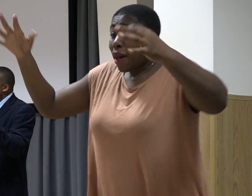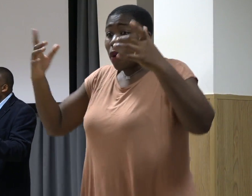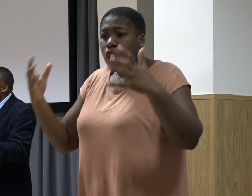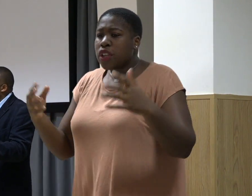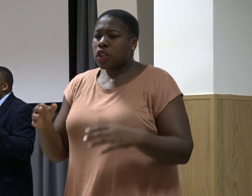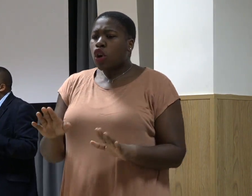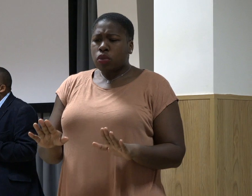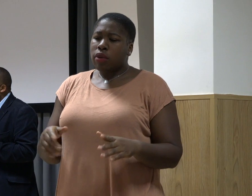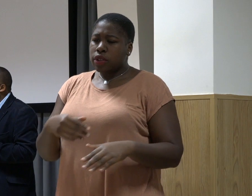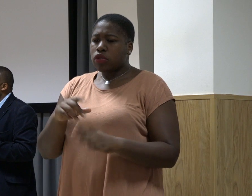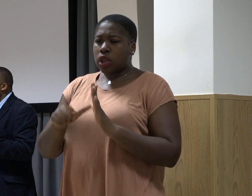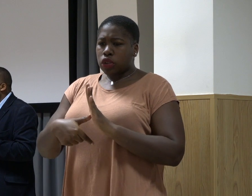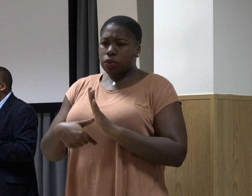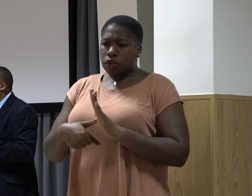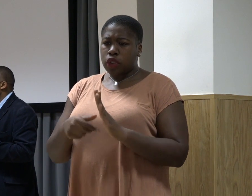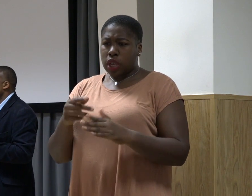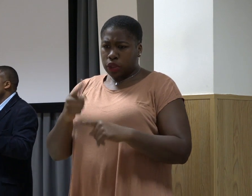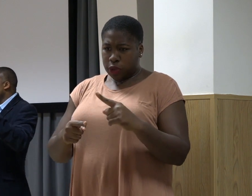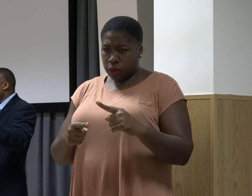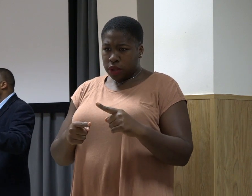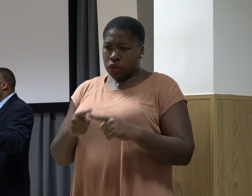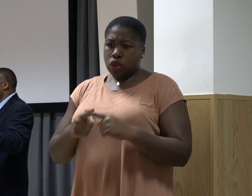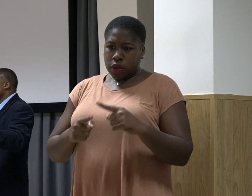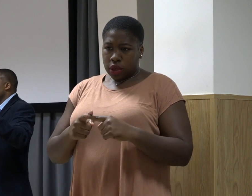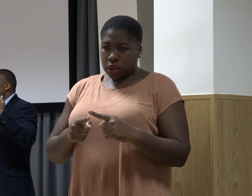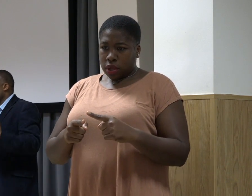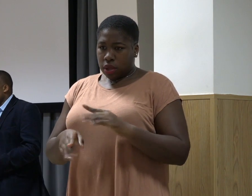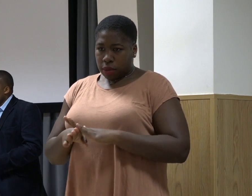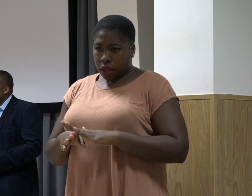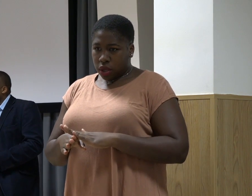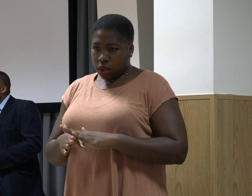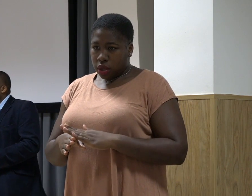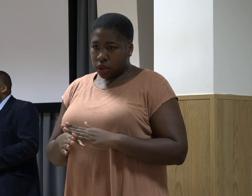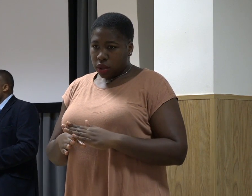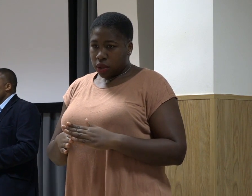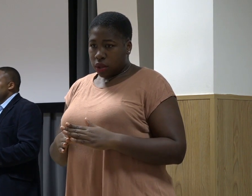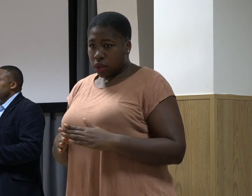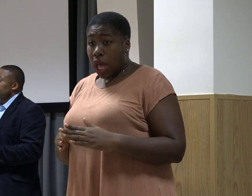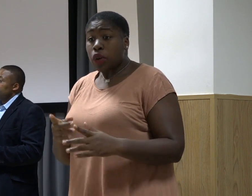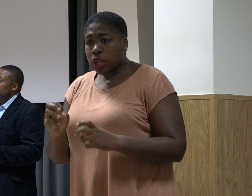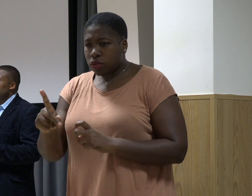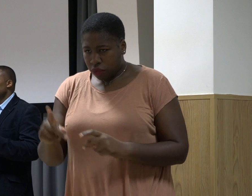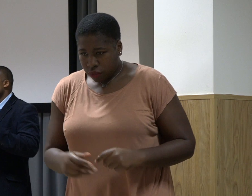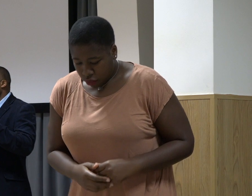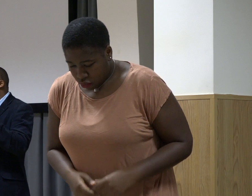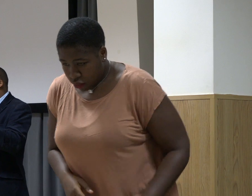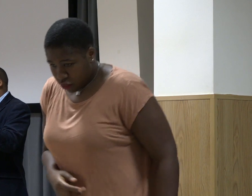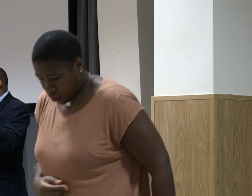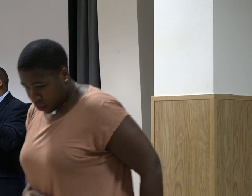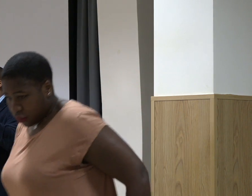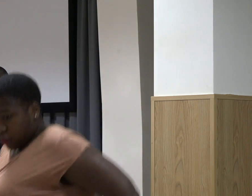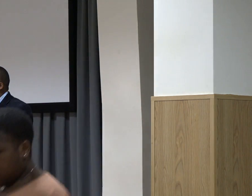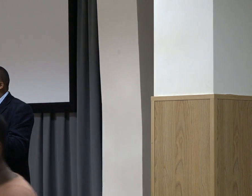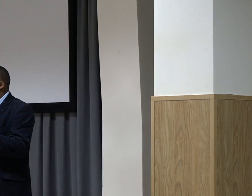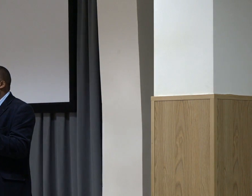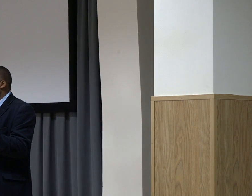pouvons citer plusieurs exemples. Parfois, c'est la maladie. Nous avons quelqu'un de malade dans notre propre famille. Parfois, c'est un sujet